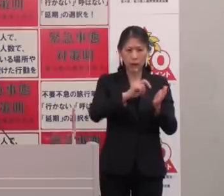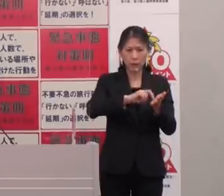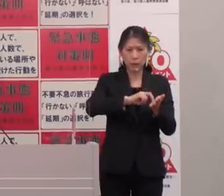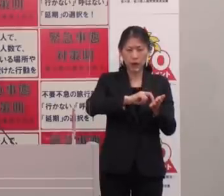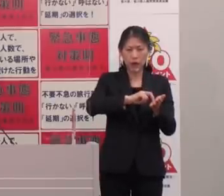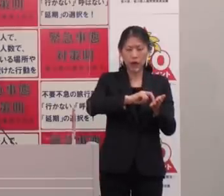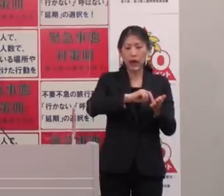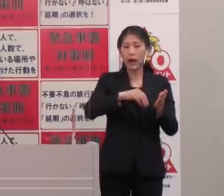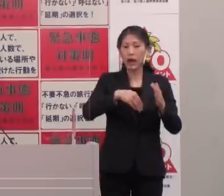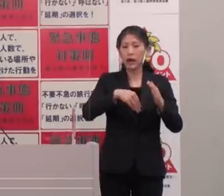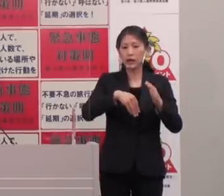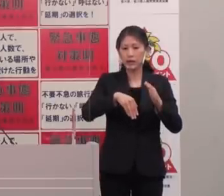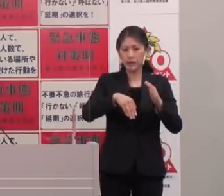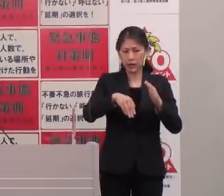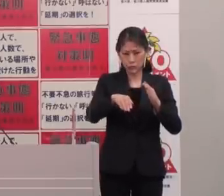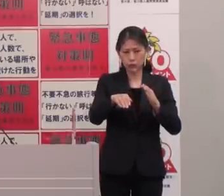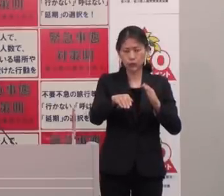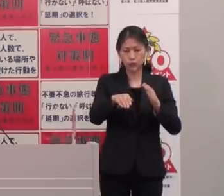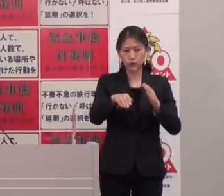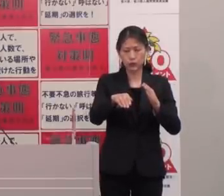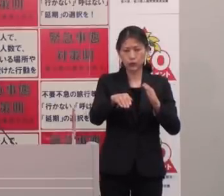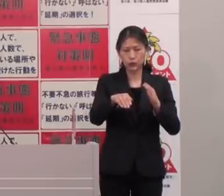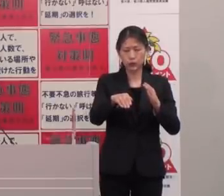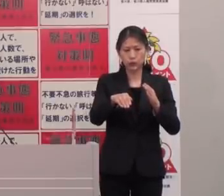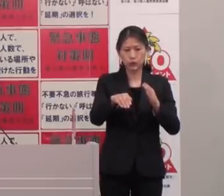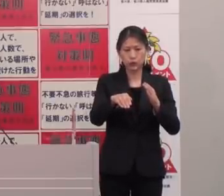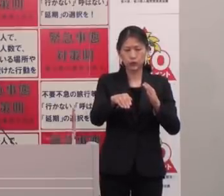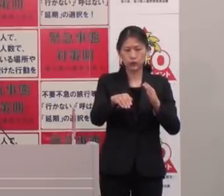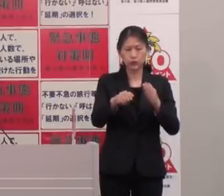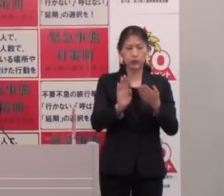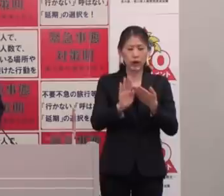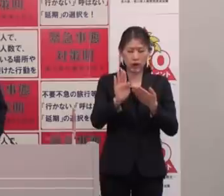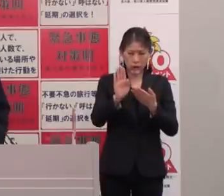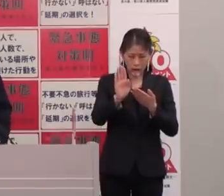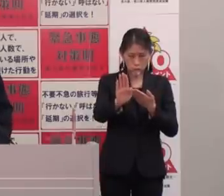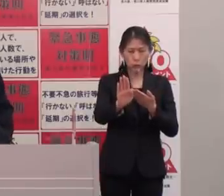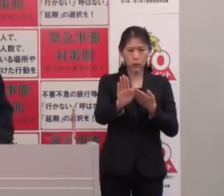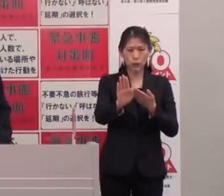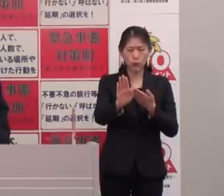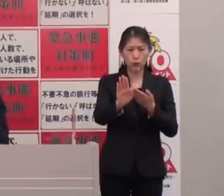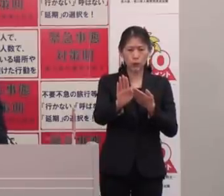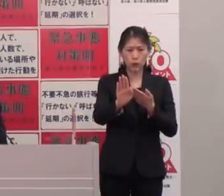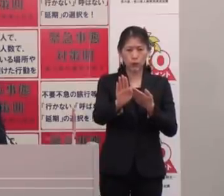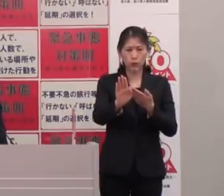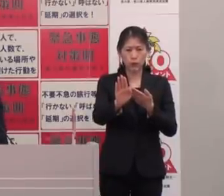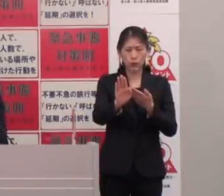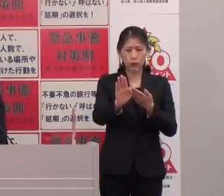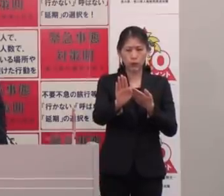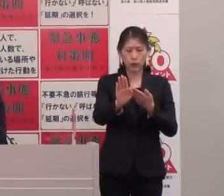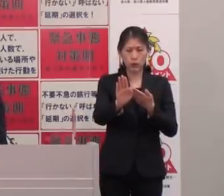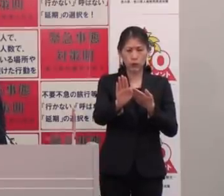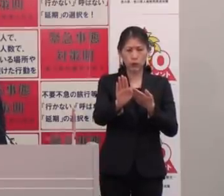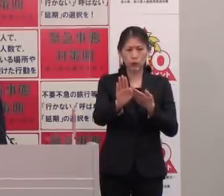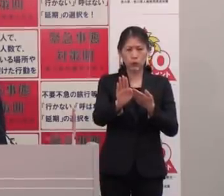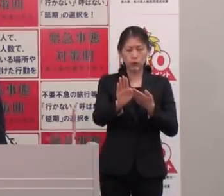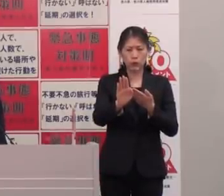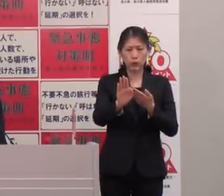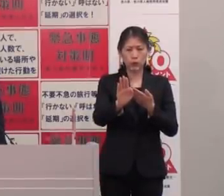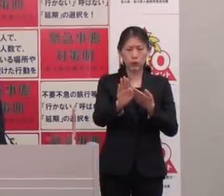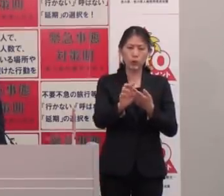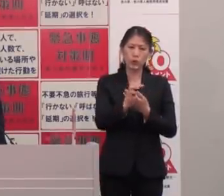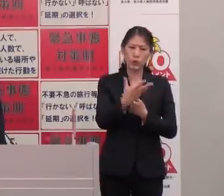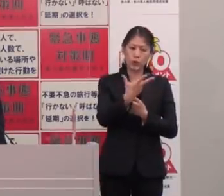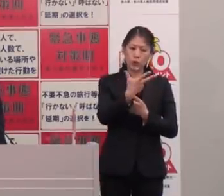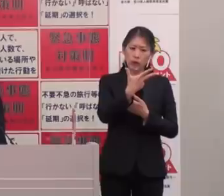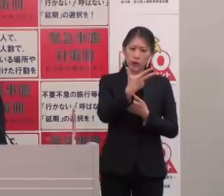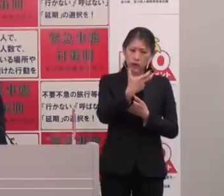退院ではなくて退所された後ですね、この通常72時